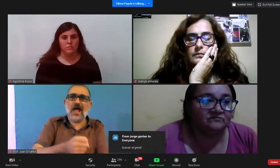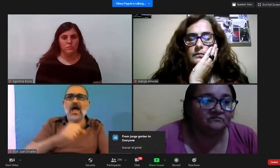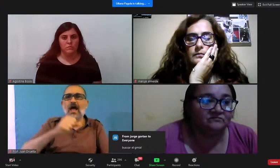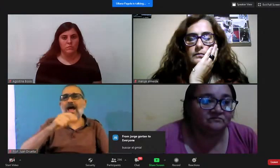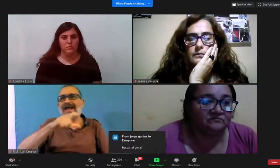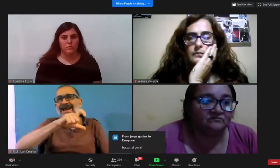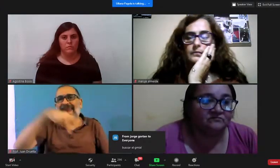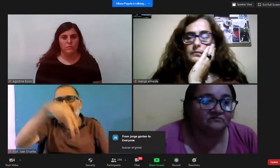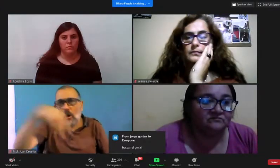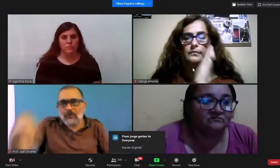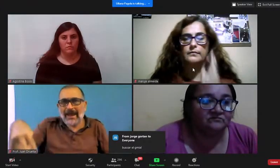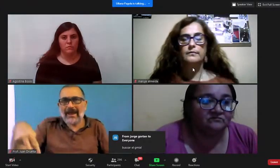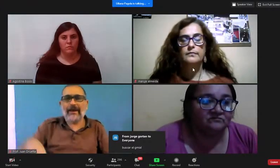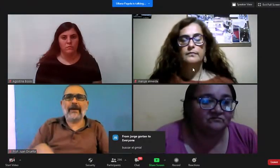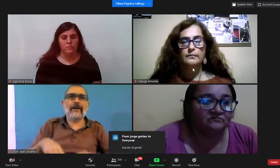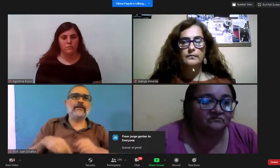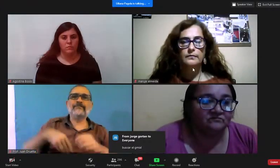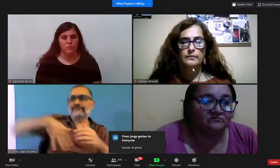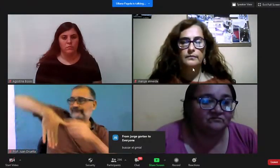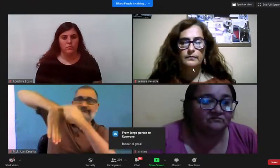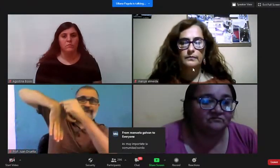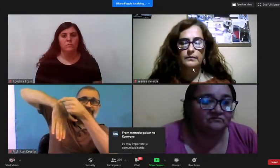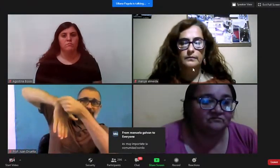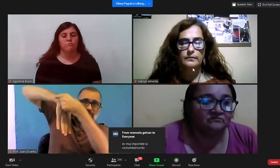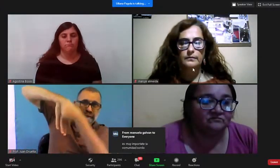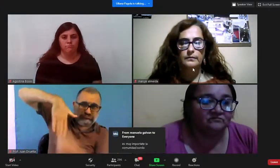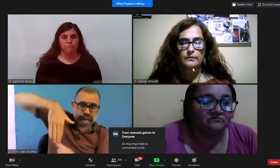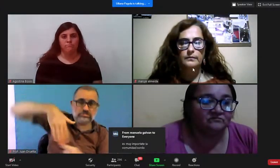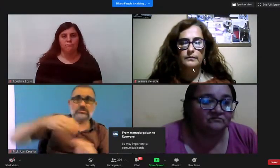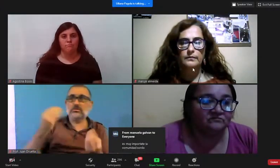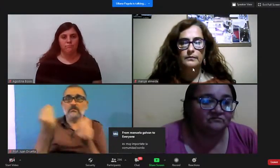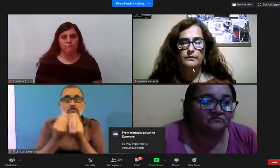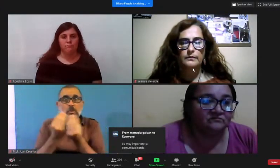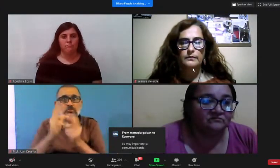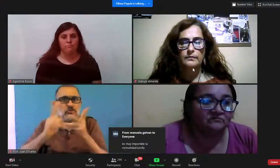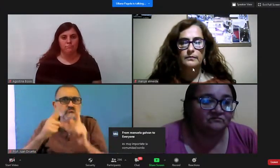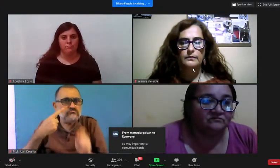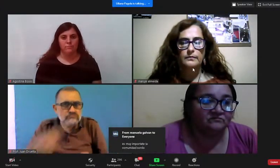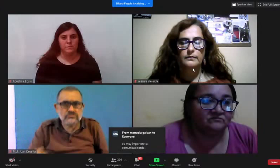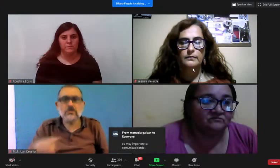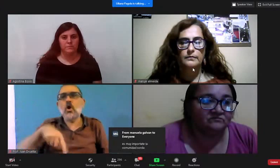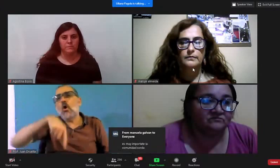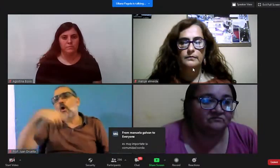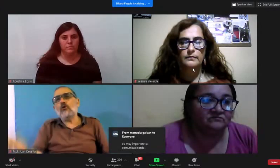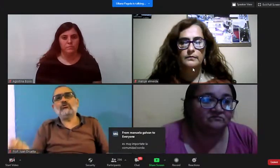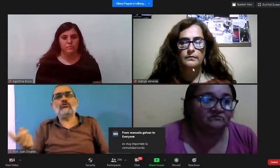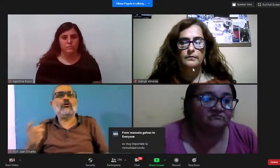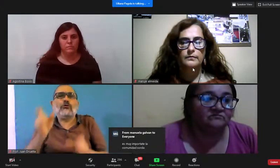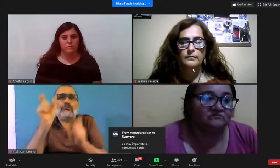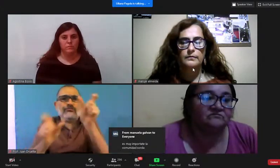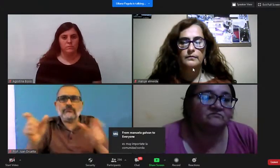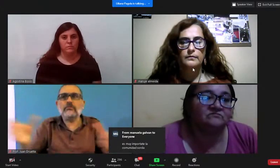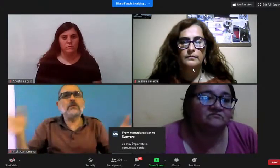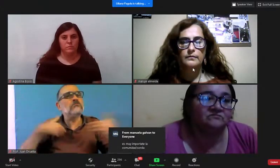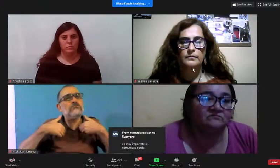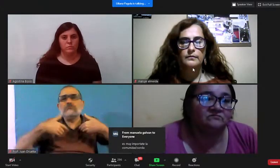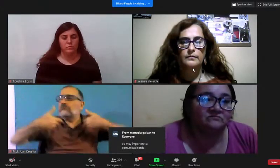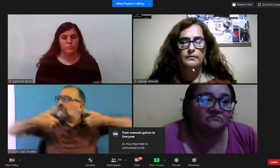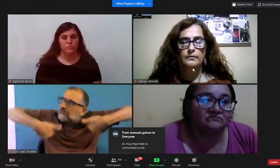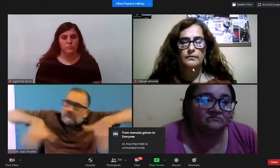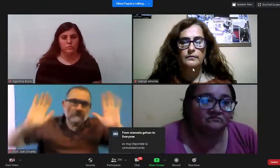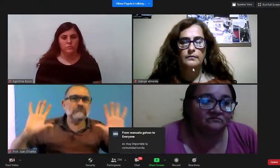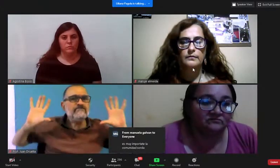personas. Desde Ushuaia hasta La Quiaca, desde Neuquén, ¿sí? Digamos, pasando por todo lo largo y lo ancho